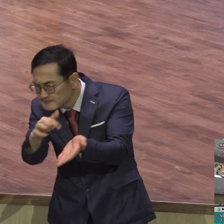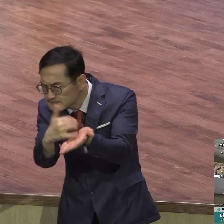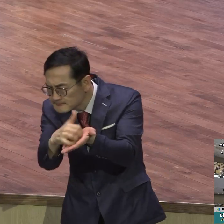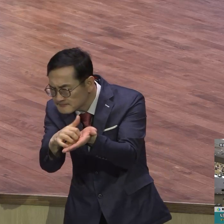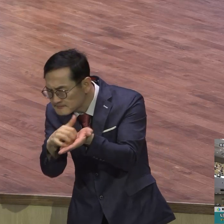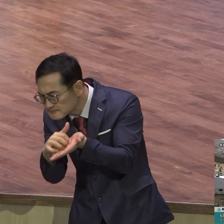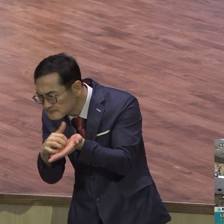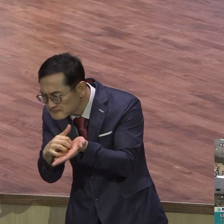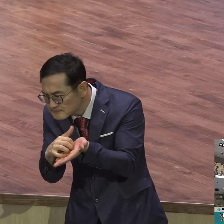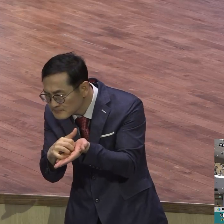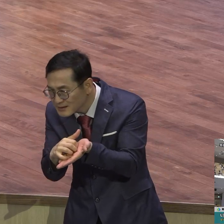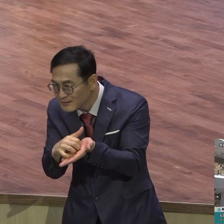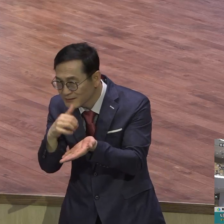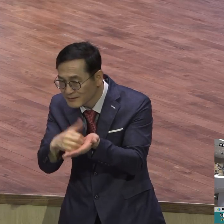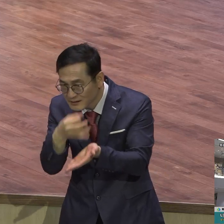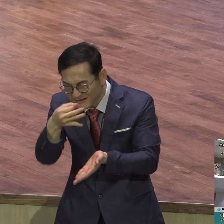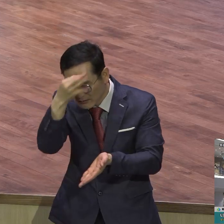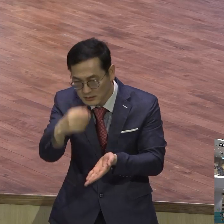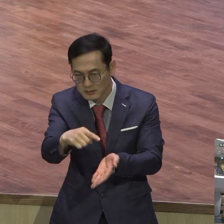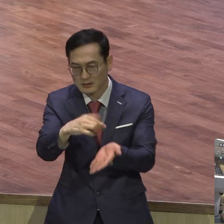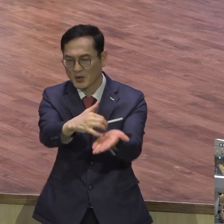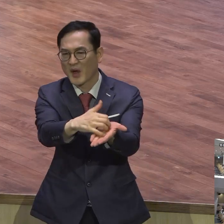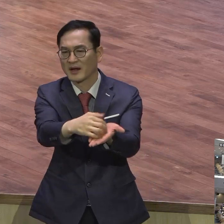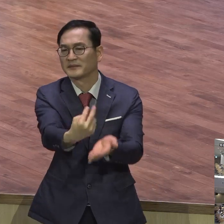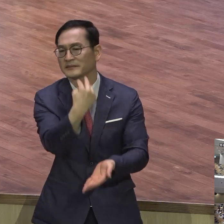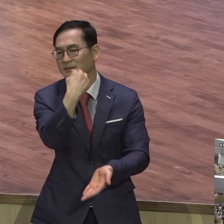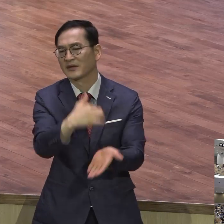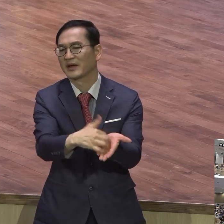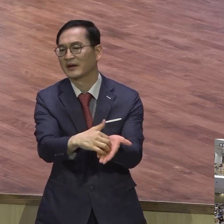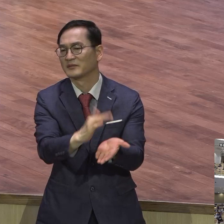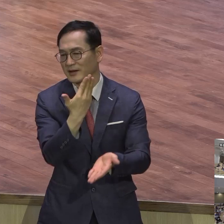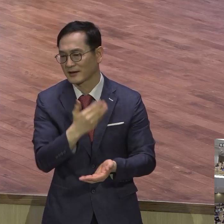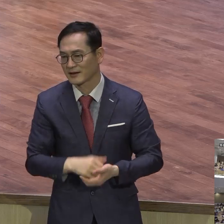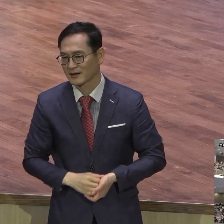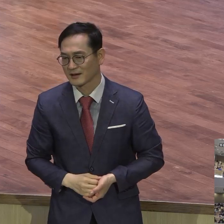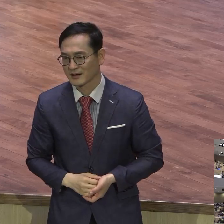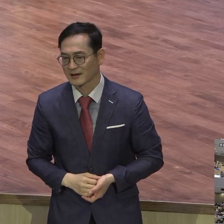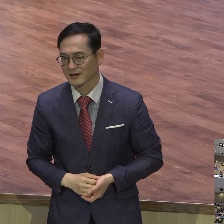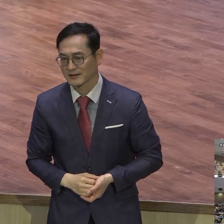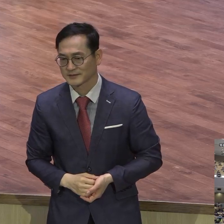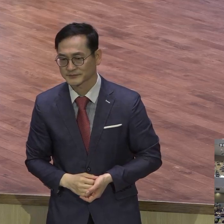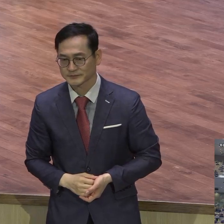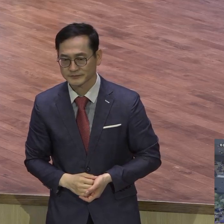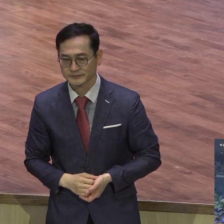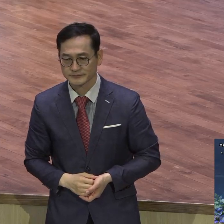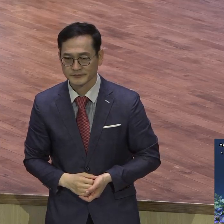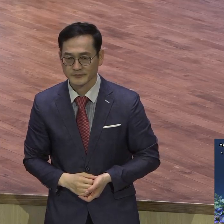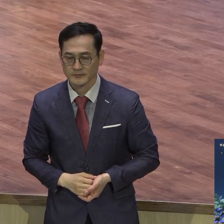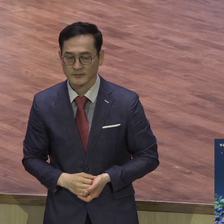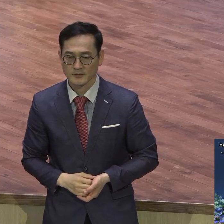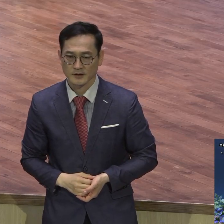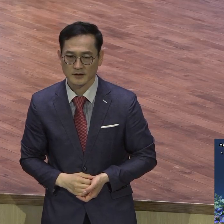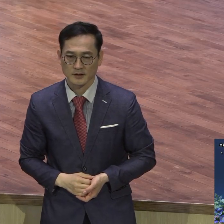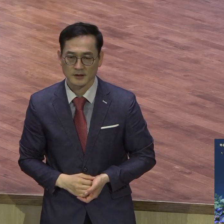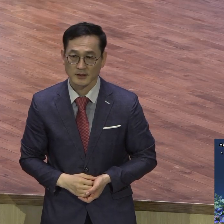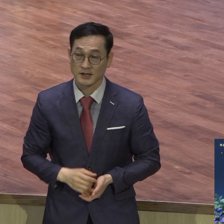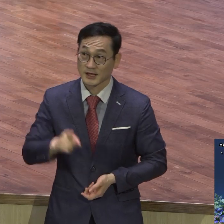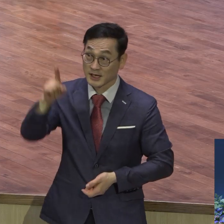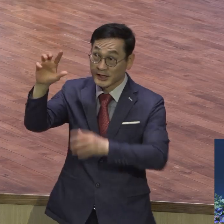헤아림을 받을 것이니라 지금 예수님께서는 제자들에게 천국 백성의 삶을